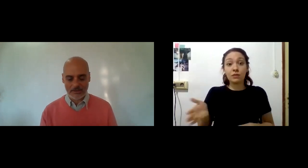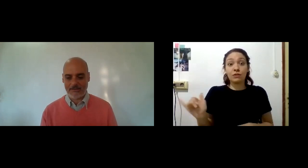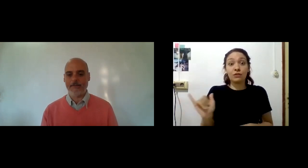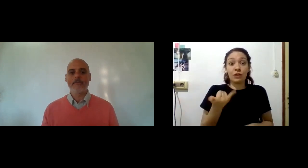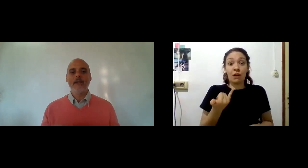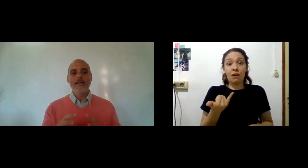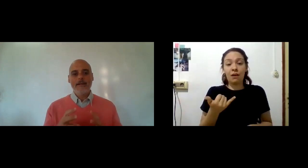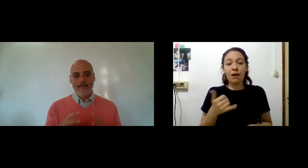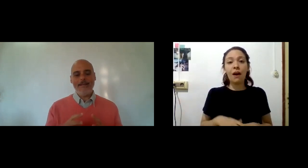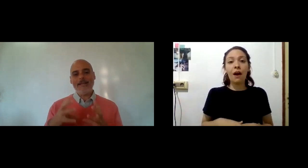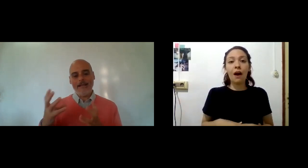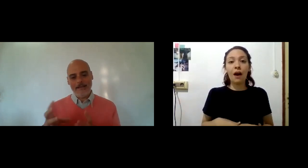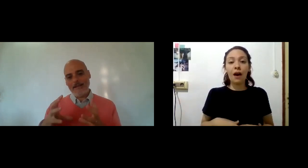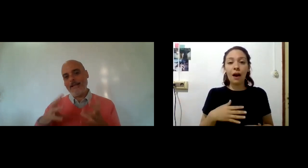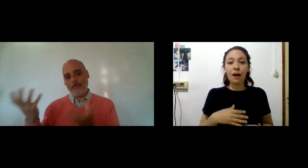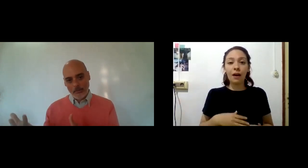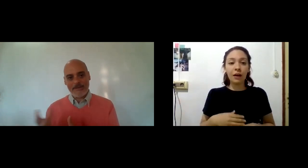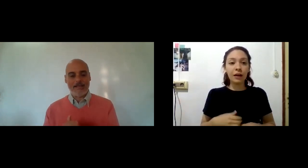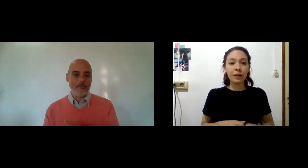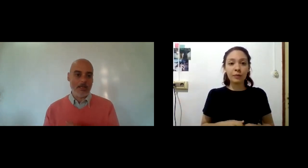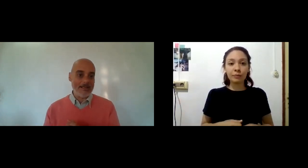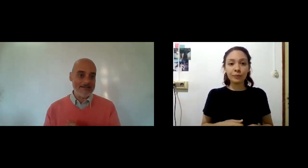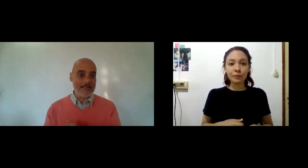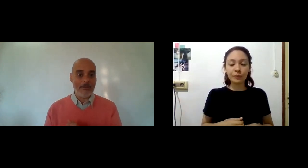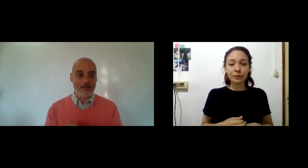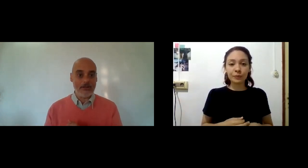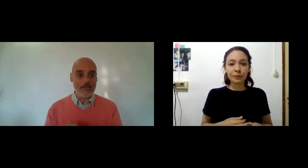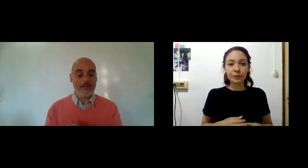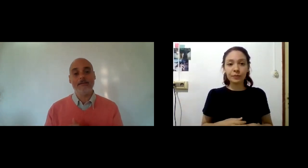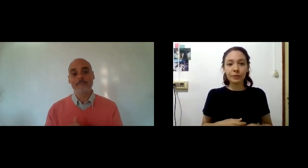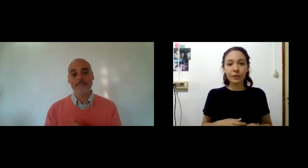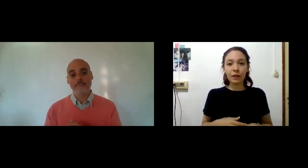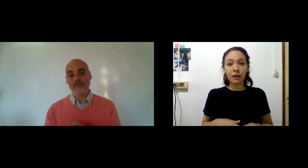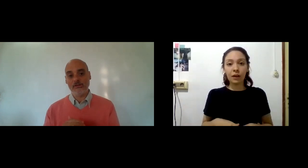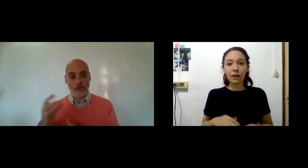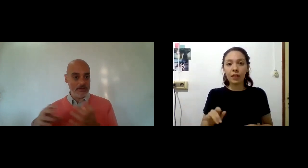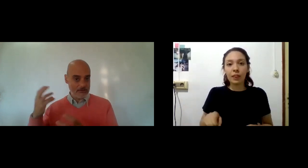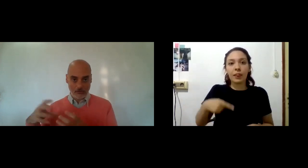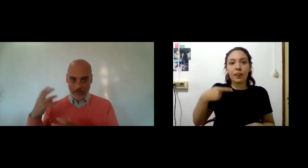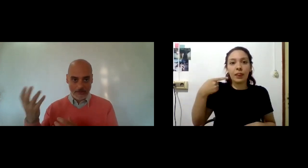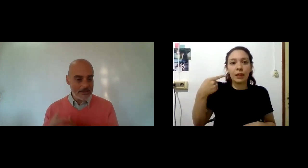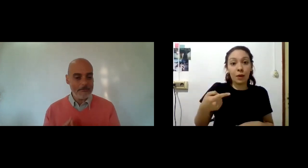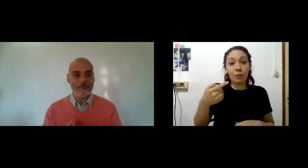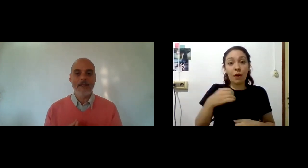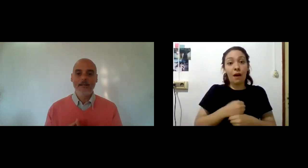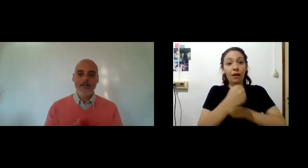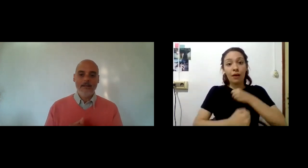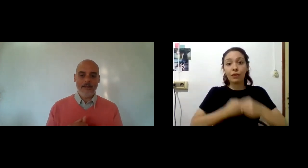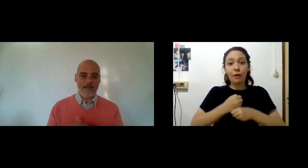es muy importante. Esta propuesta, que capaz que sale para el año que viene, si todo rueda